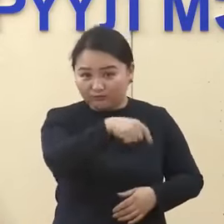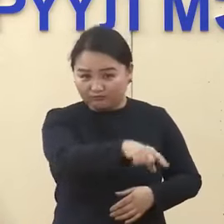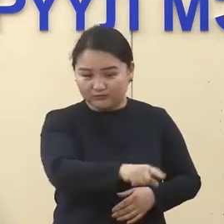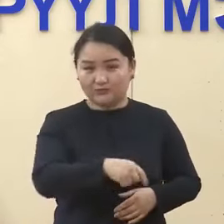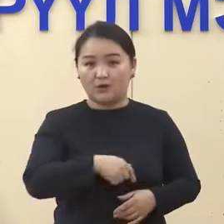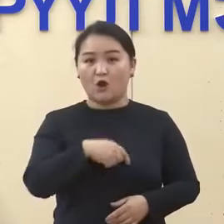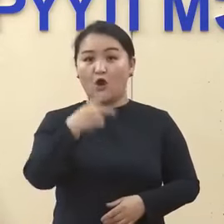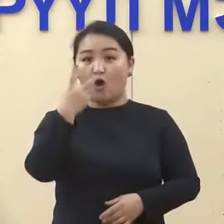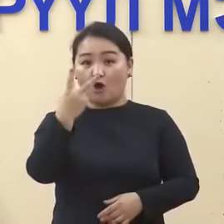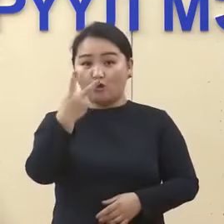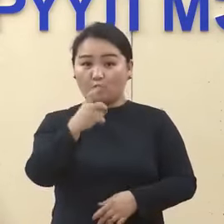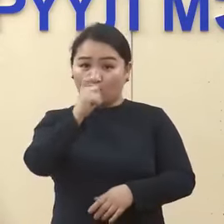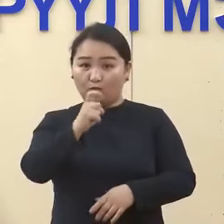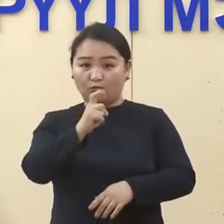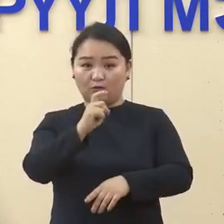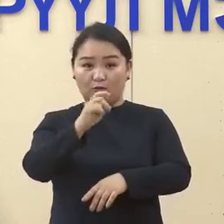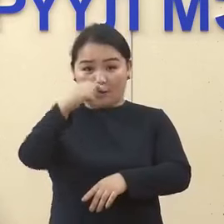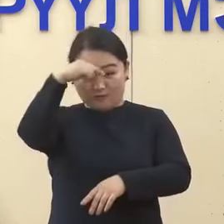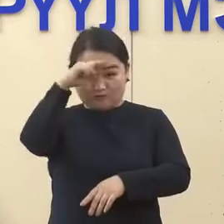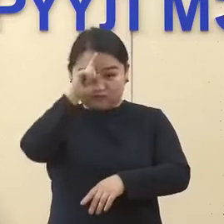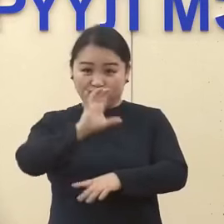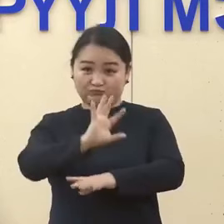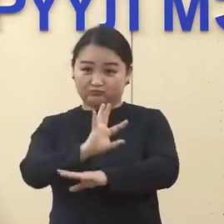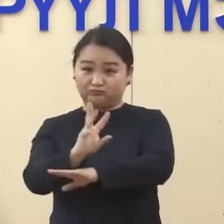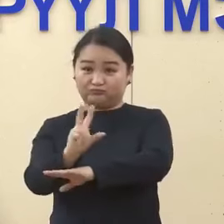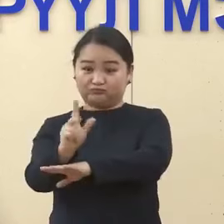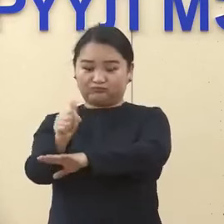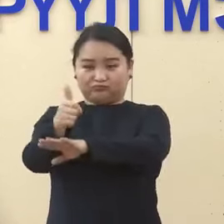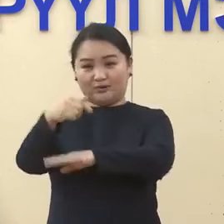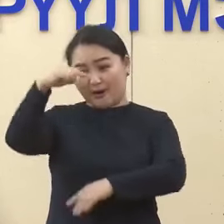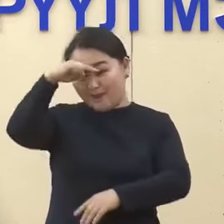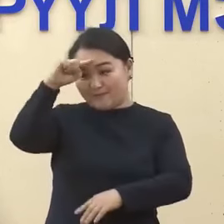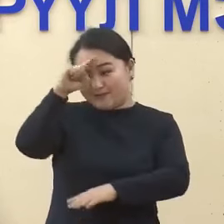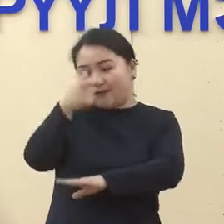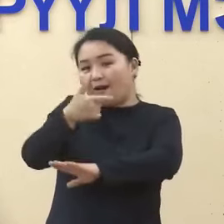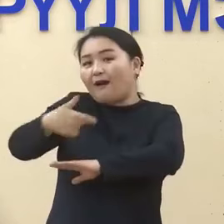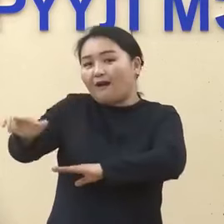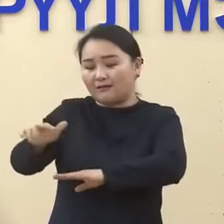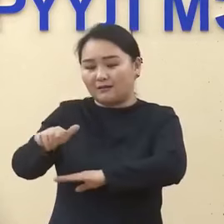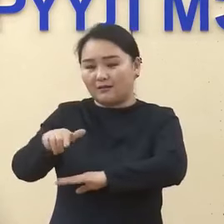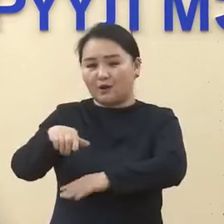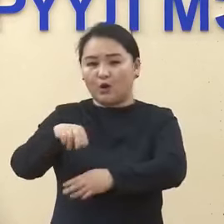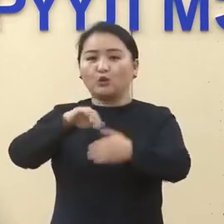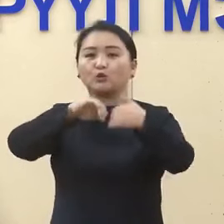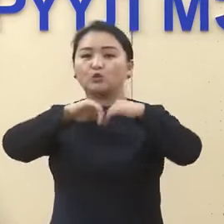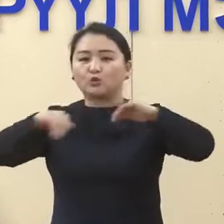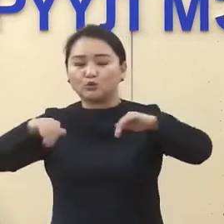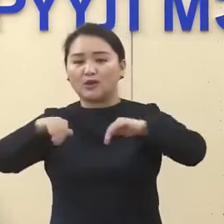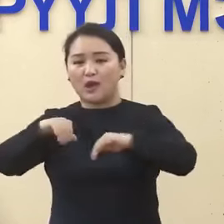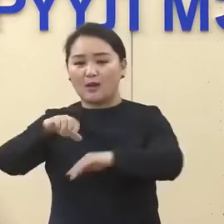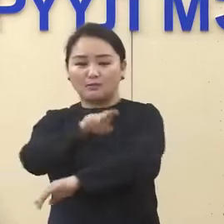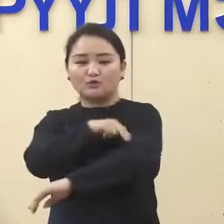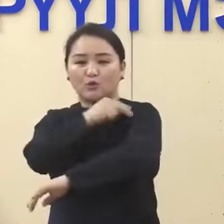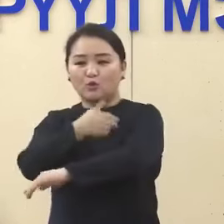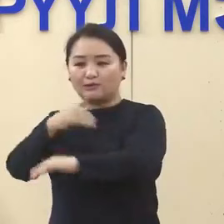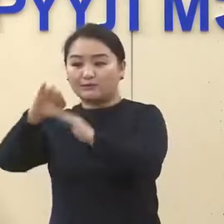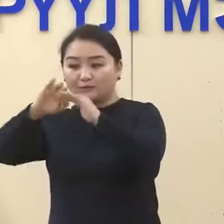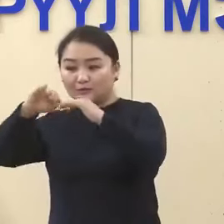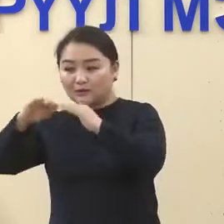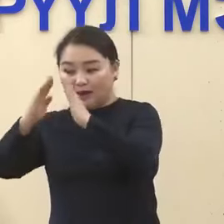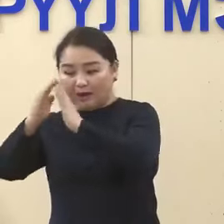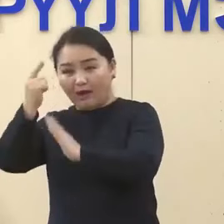тохиолдол эдгэрч эмнэлгээс гарч одоо тусгай сувилд 14 хоногийнхоо тусгаарлалтанд